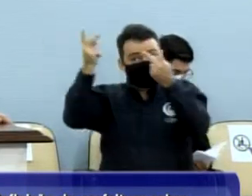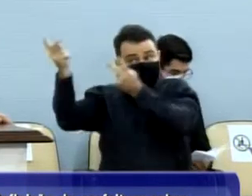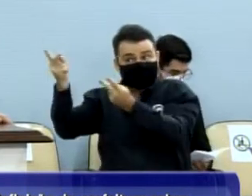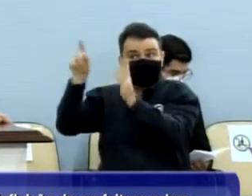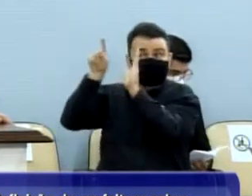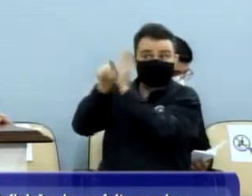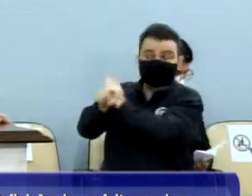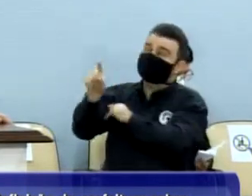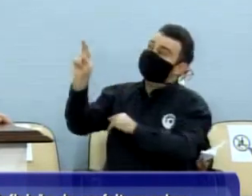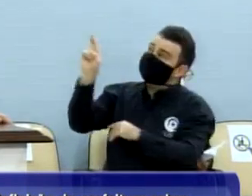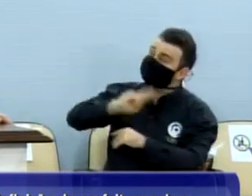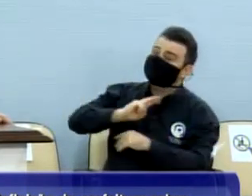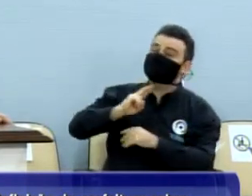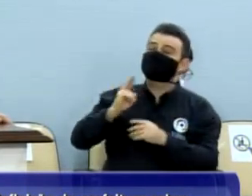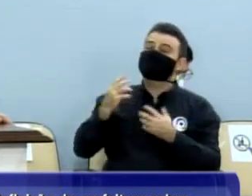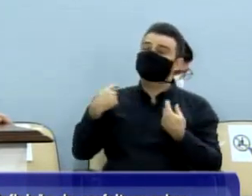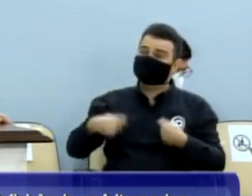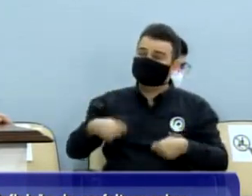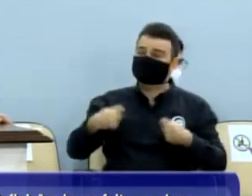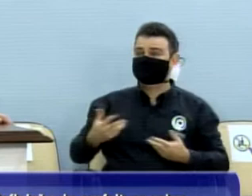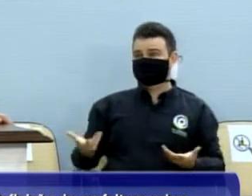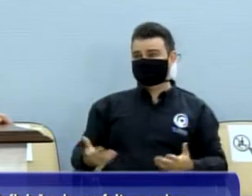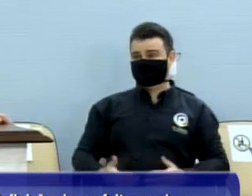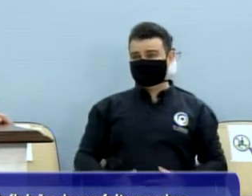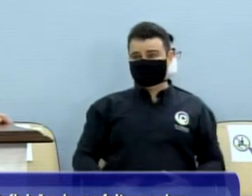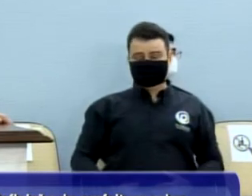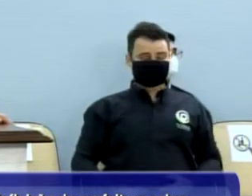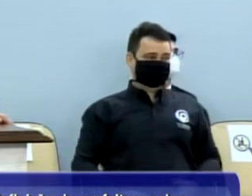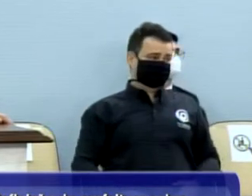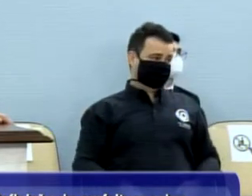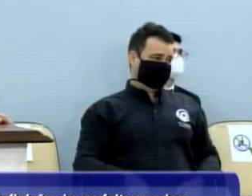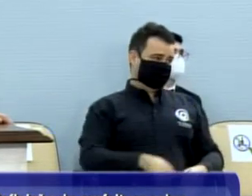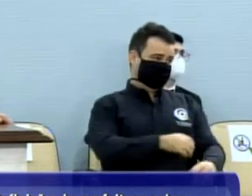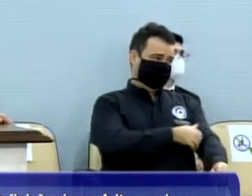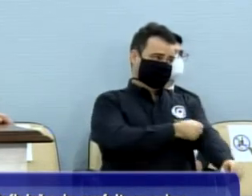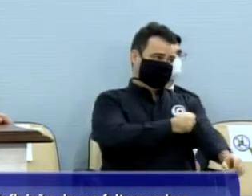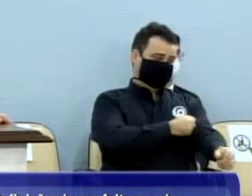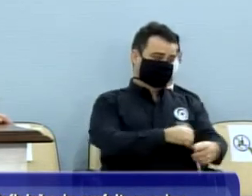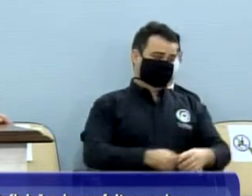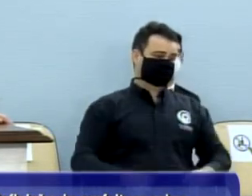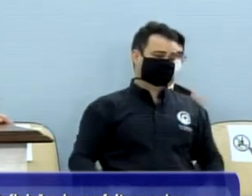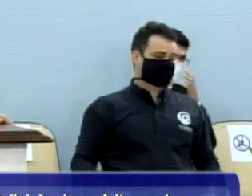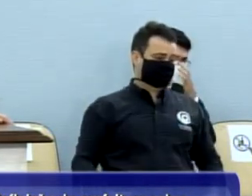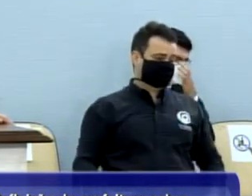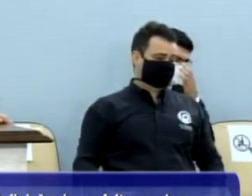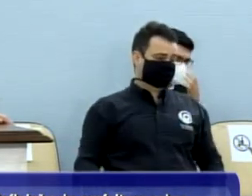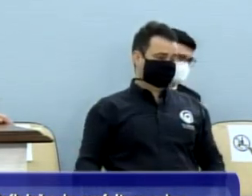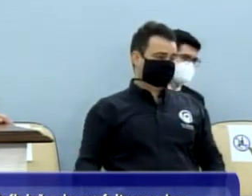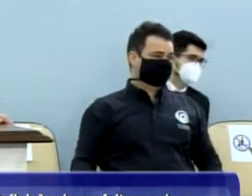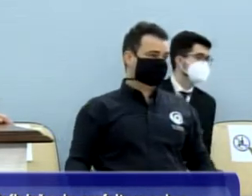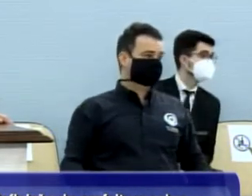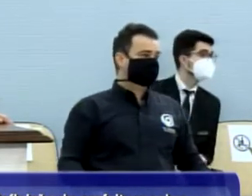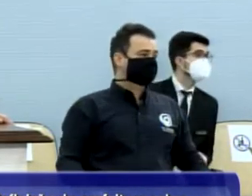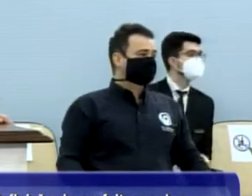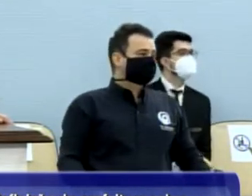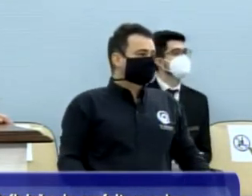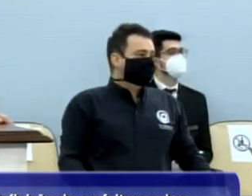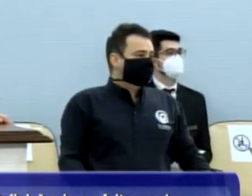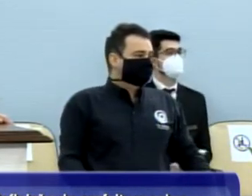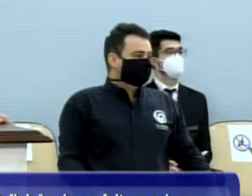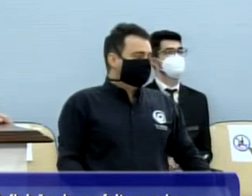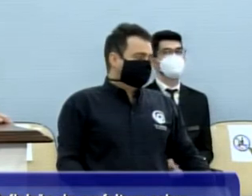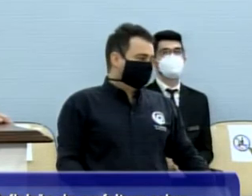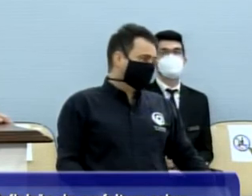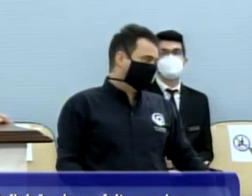resposta urgente. Pois não, vereador? Uma parte, Jorge, faça das suas palavras as minhas, estou junto, acho que não só nessa